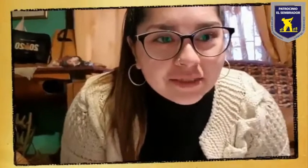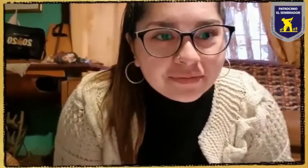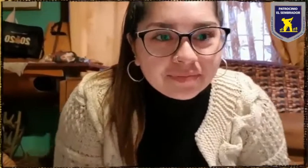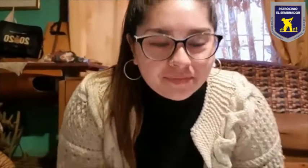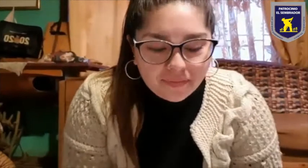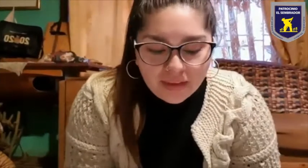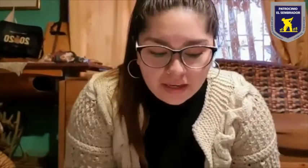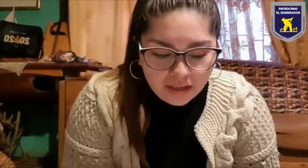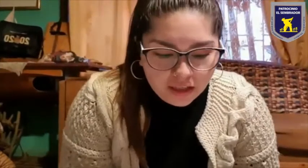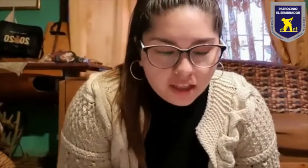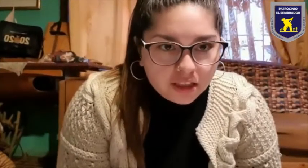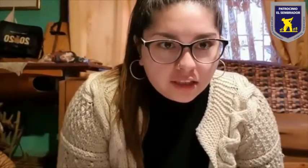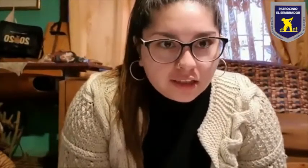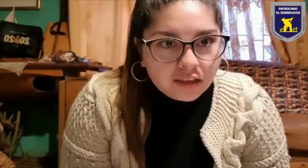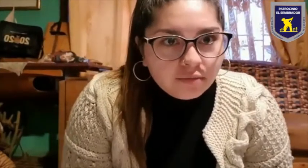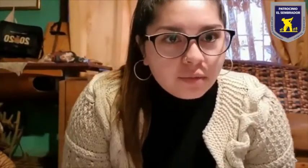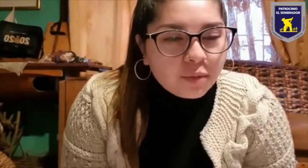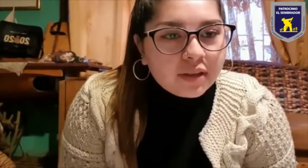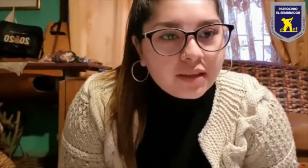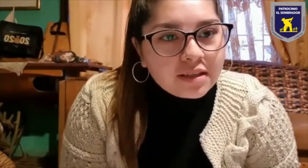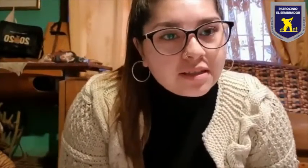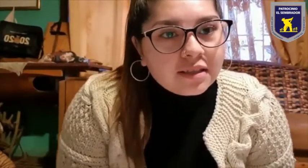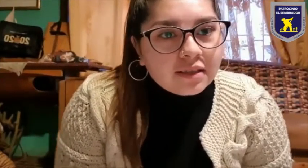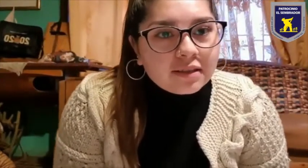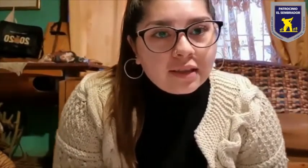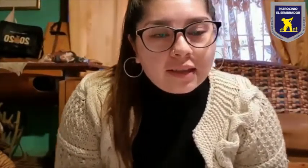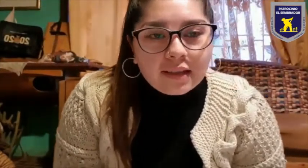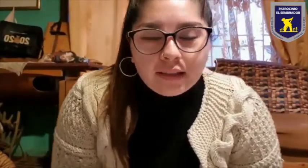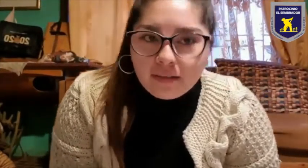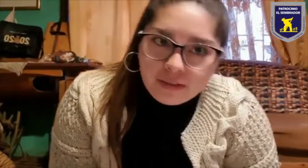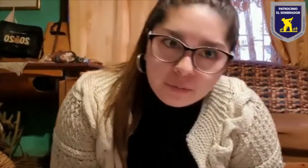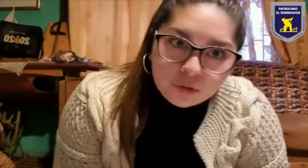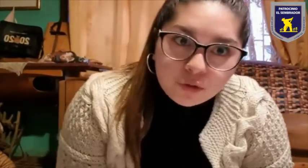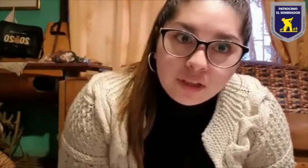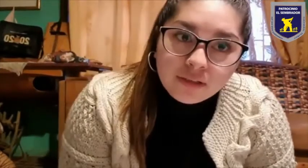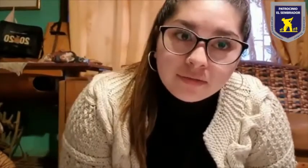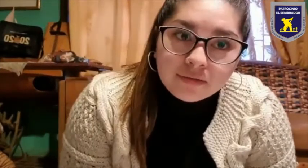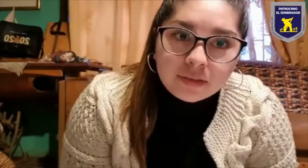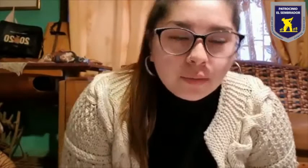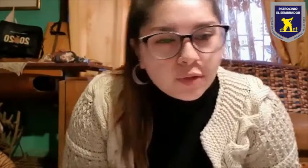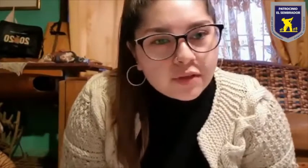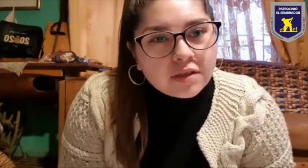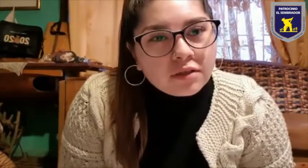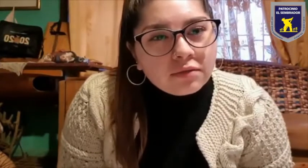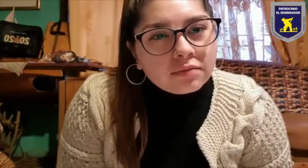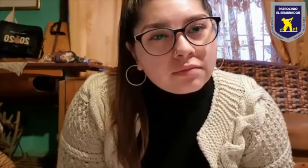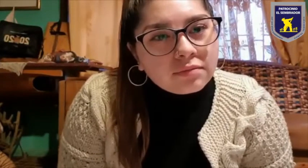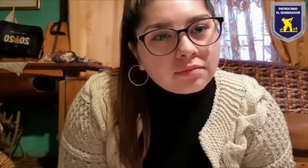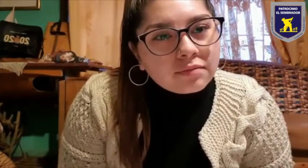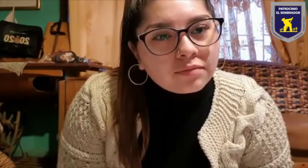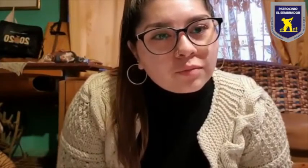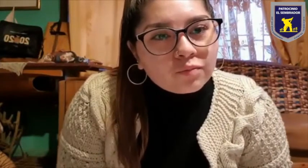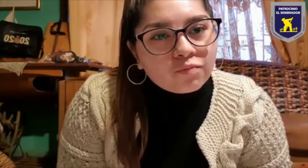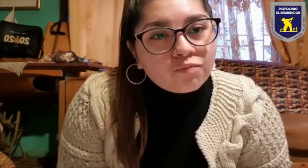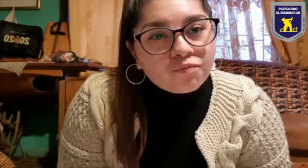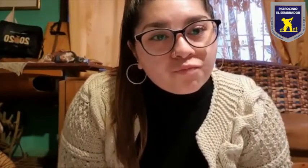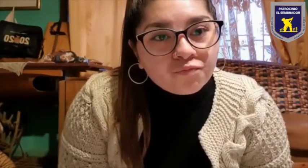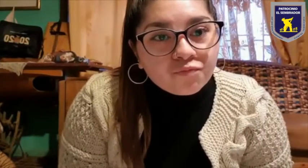están? ¿Quién me puede decir de quién hablamos hoy? ¿Qué profesión?